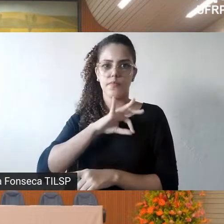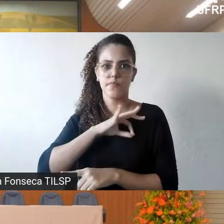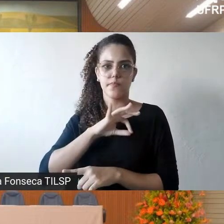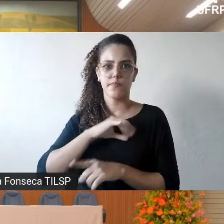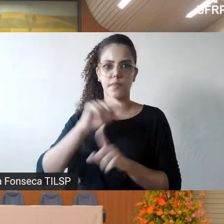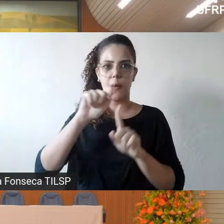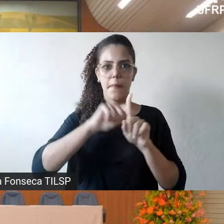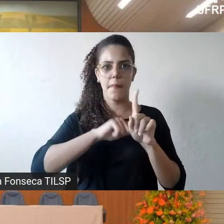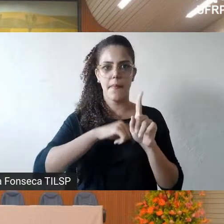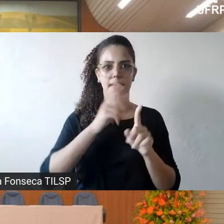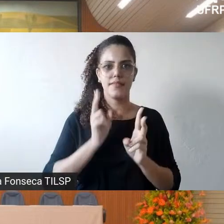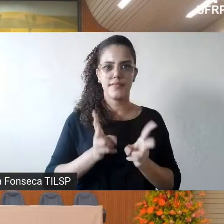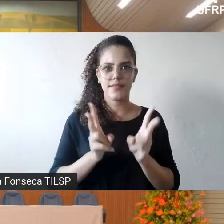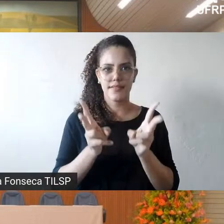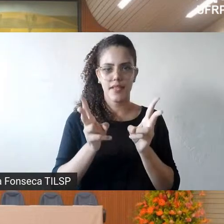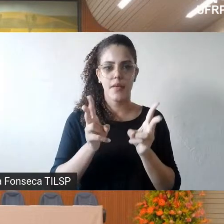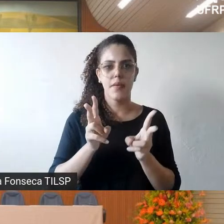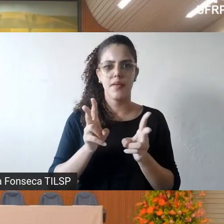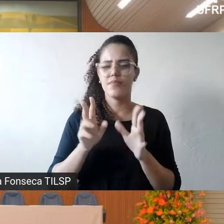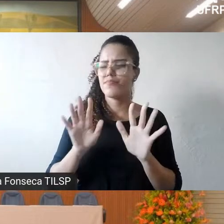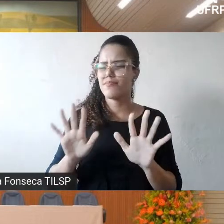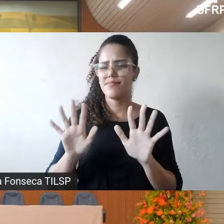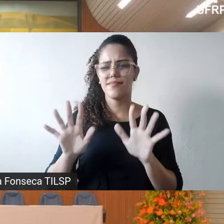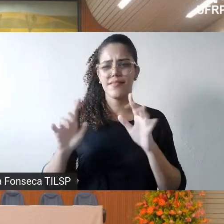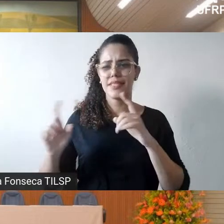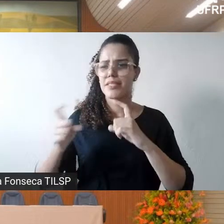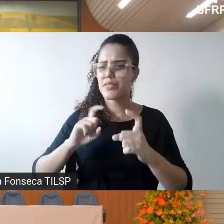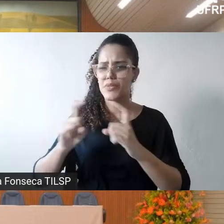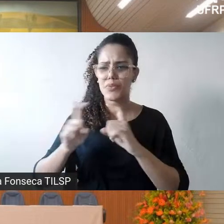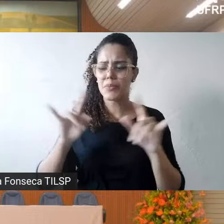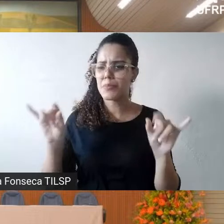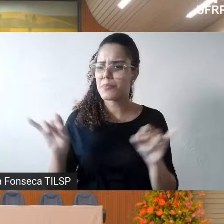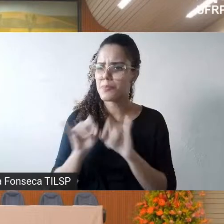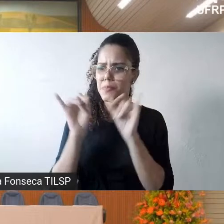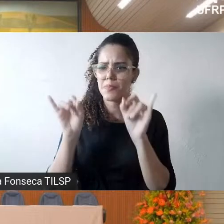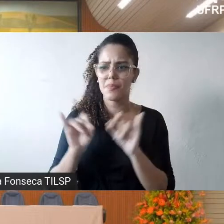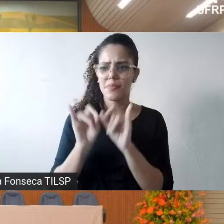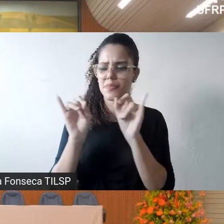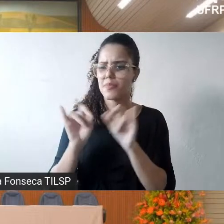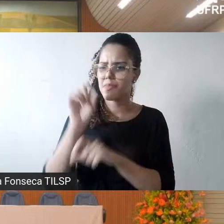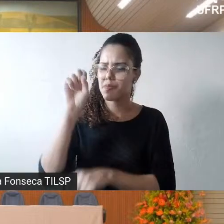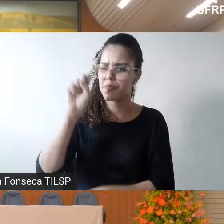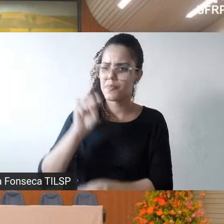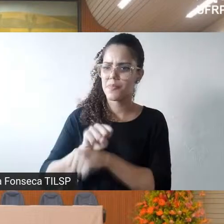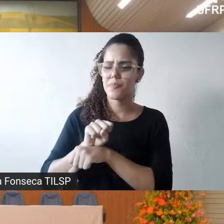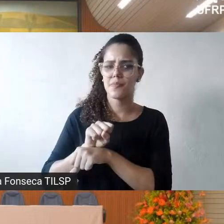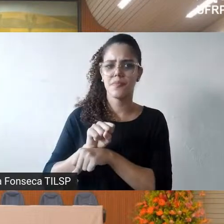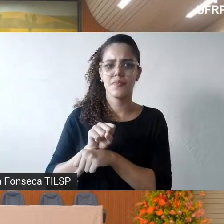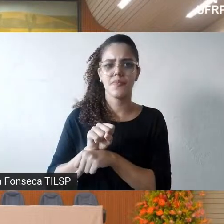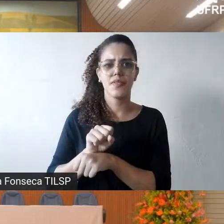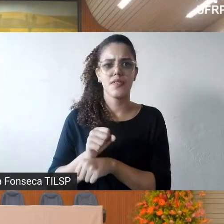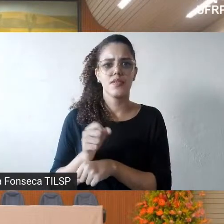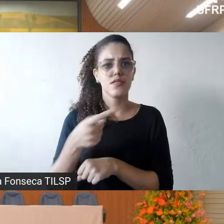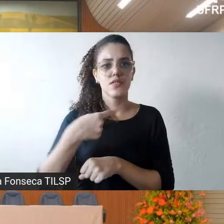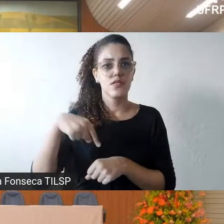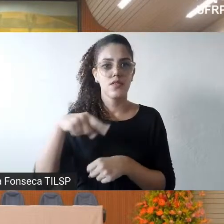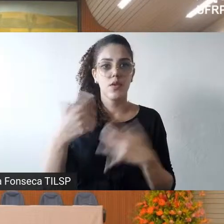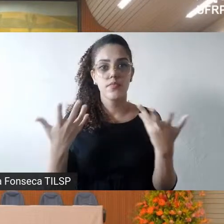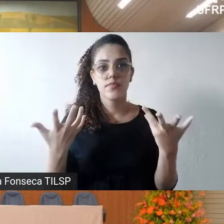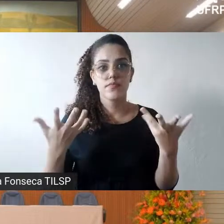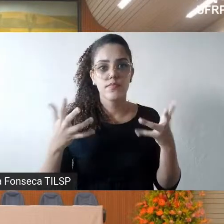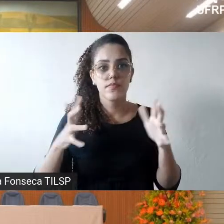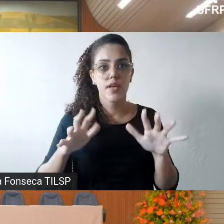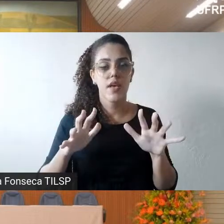Gente, vamos parar com essa discussão boba. Nós não queremos. Nós queremos que as instituições ajudem as pessoas que hoje